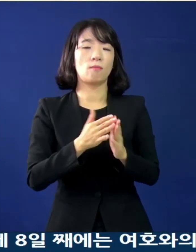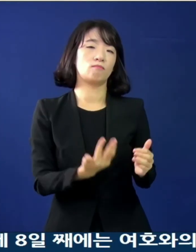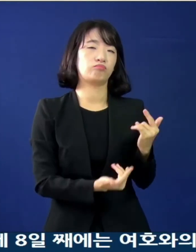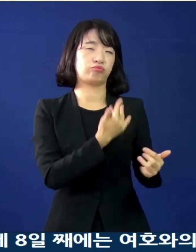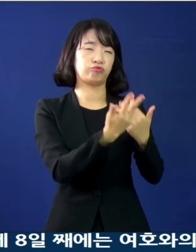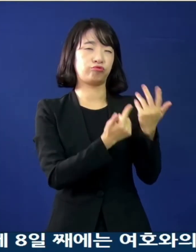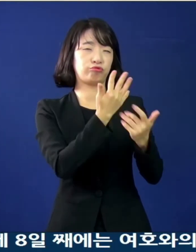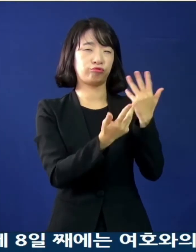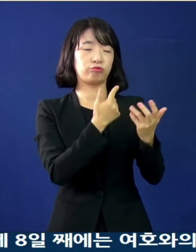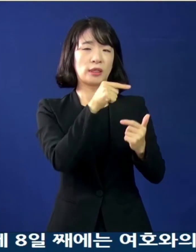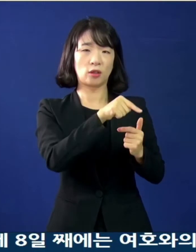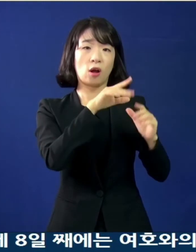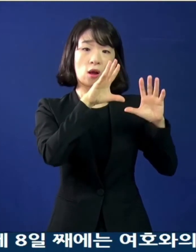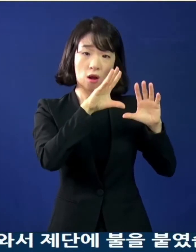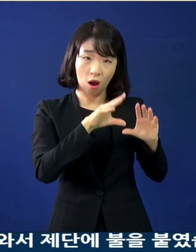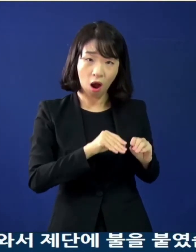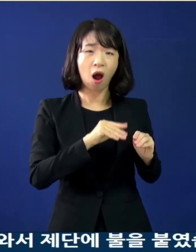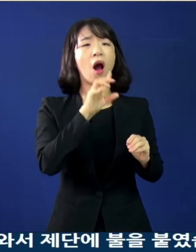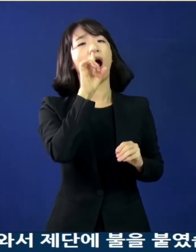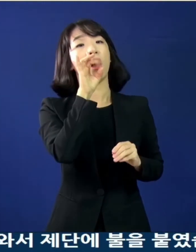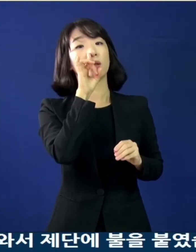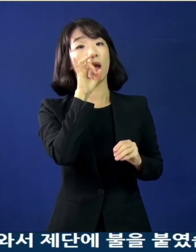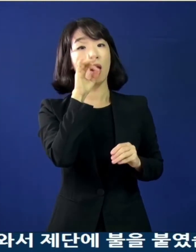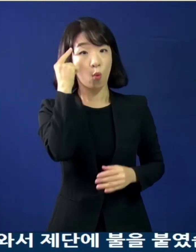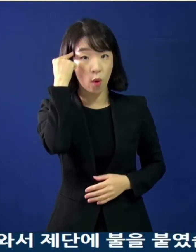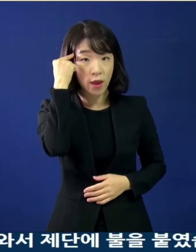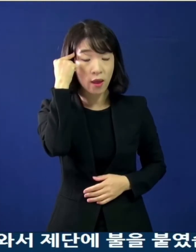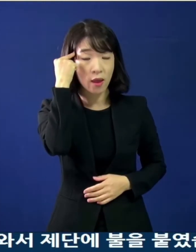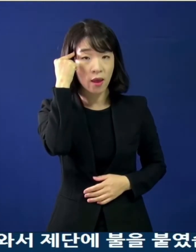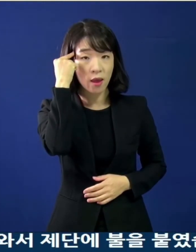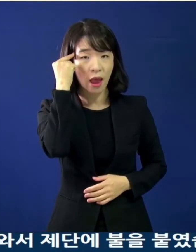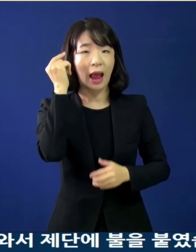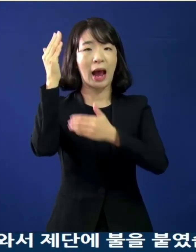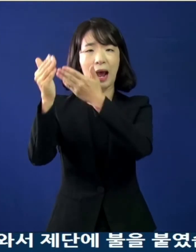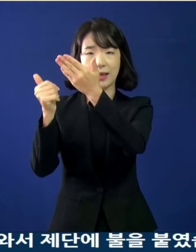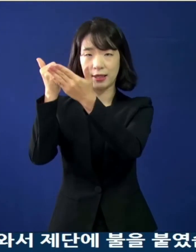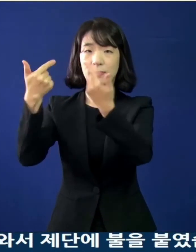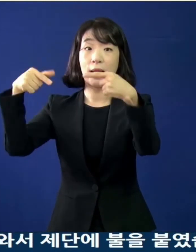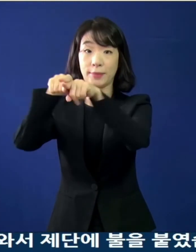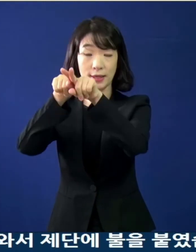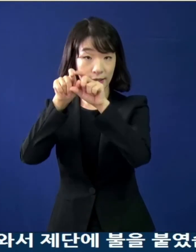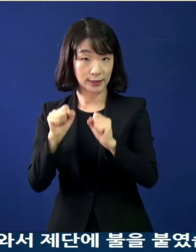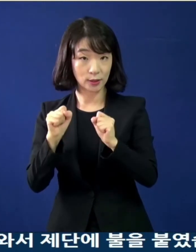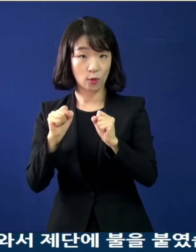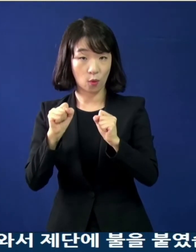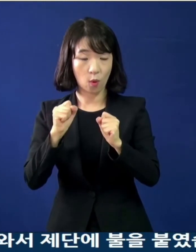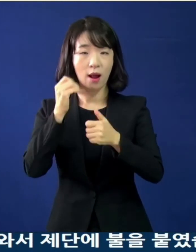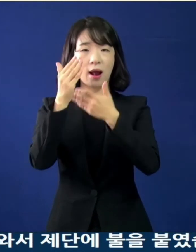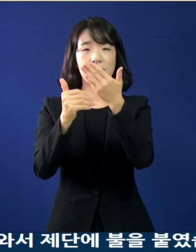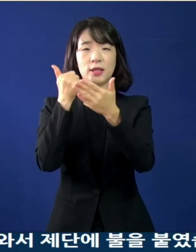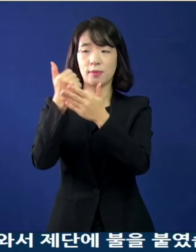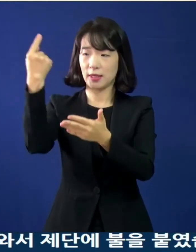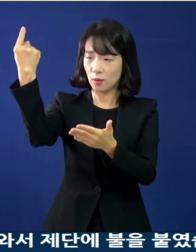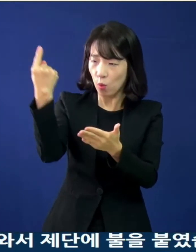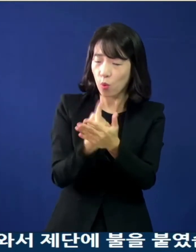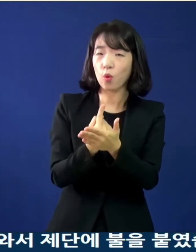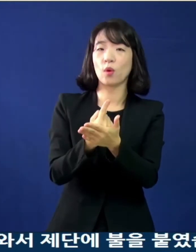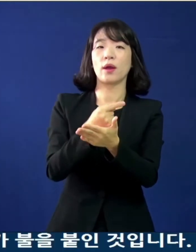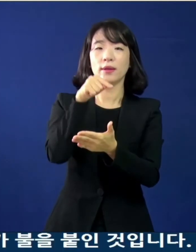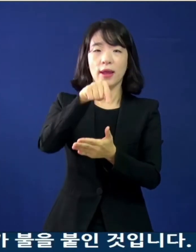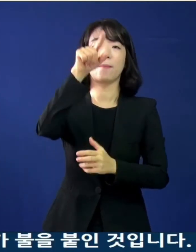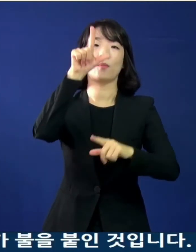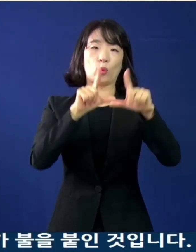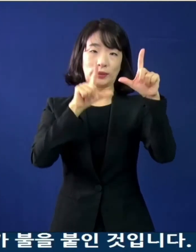얘기입니다. 왜냐하면 이 불을 통해서 하나님이 함께 하시고 하나님이 임재하시는